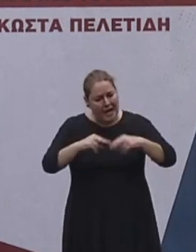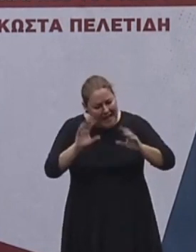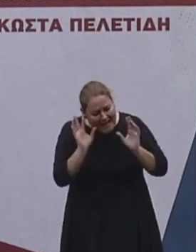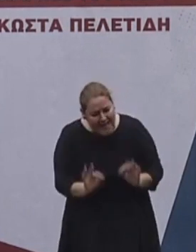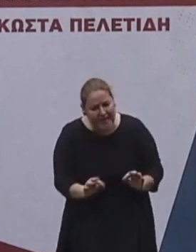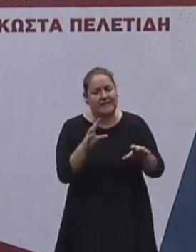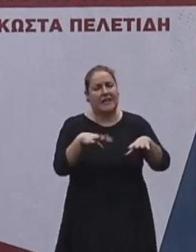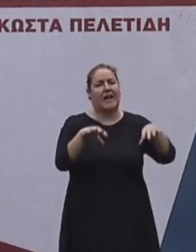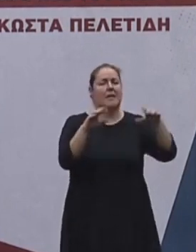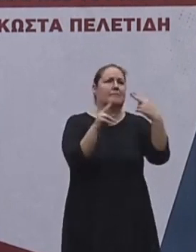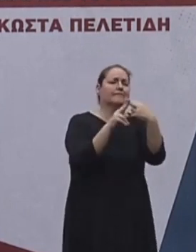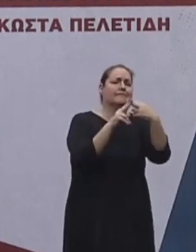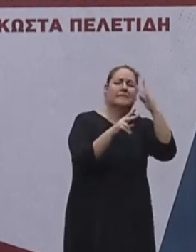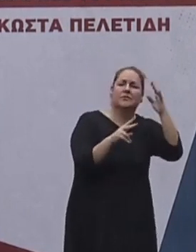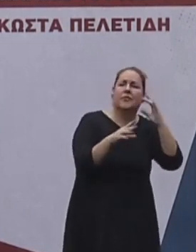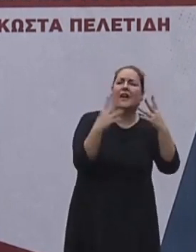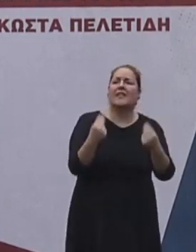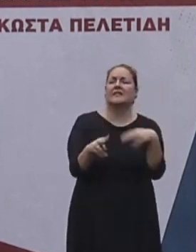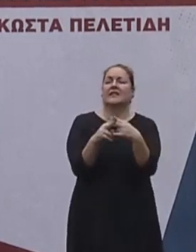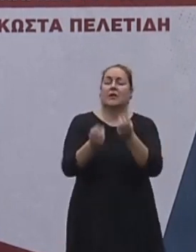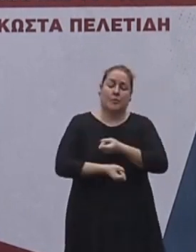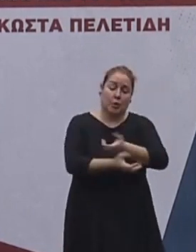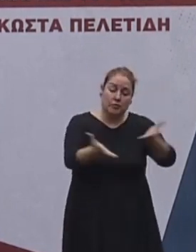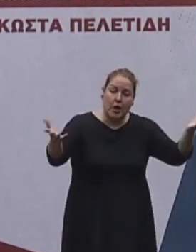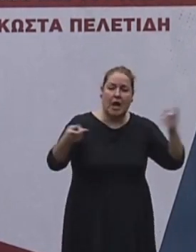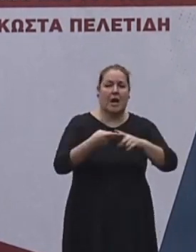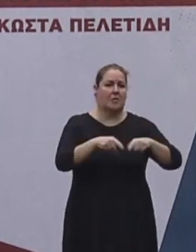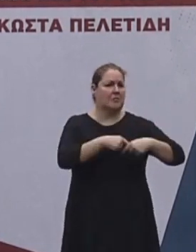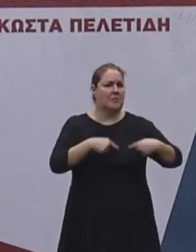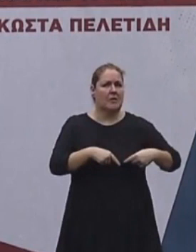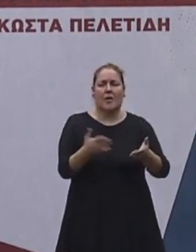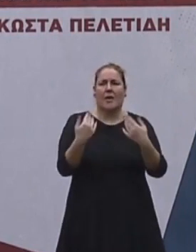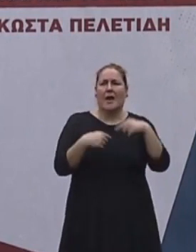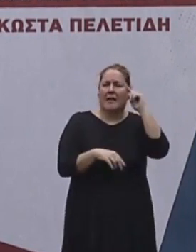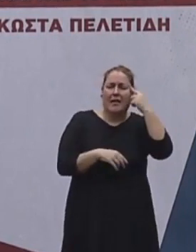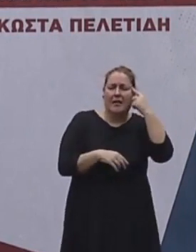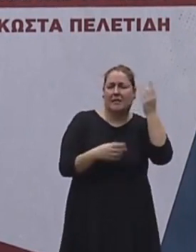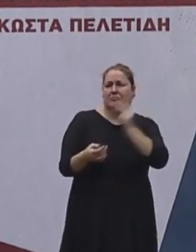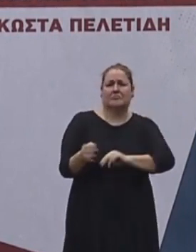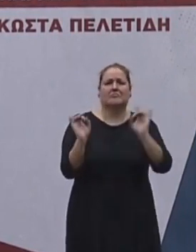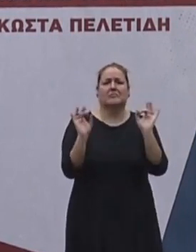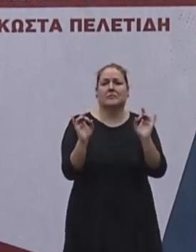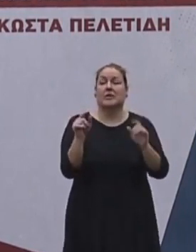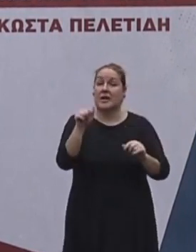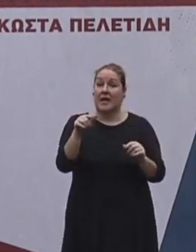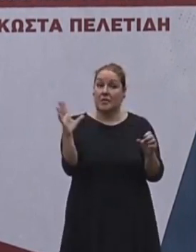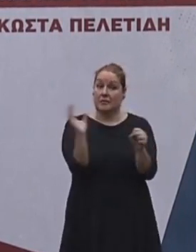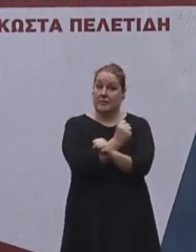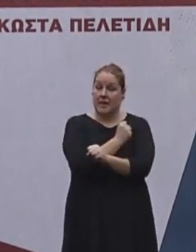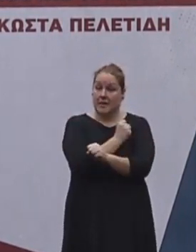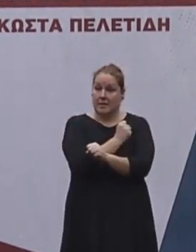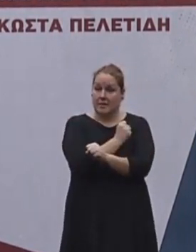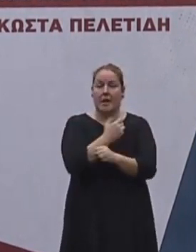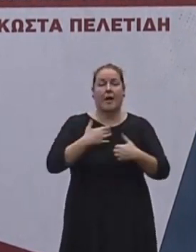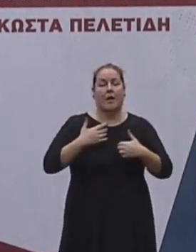αρχές και αξίες, με θέληση για προσφορά, με ανιδιοτέλεια και πάθος για την πόλη. Και το εγχείρημα πέτυχε. Θα